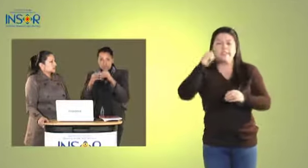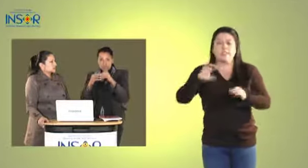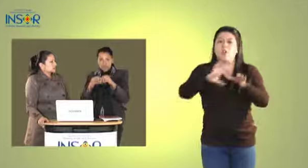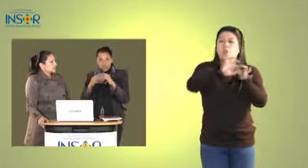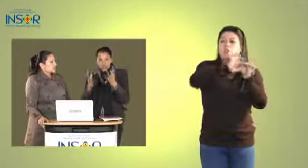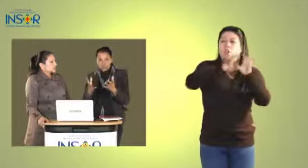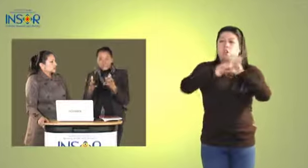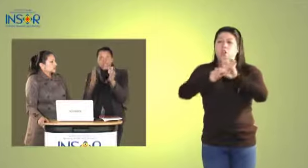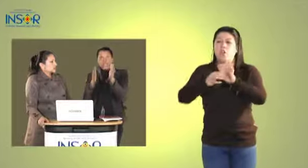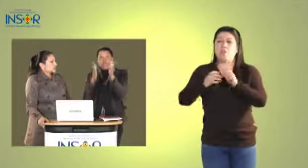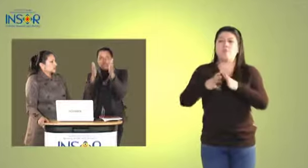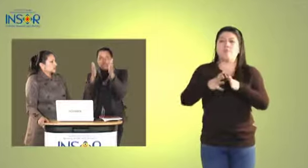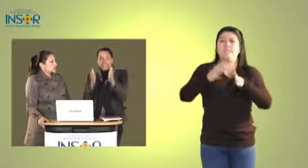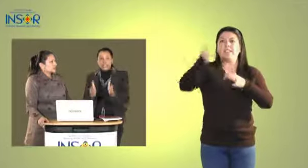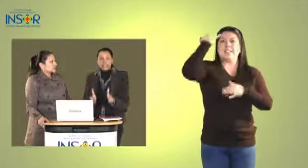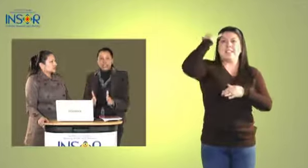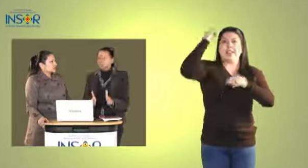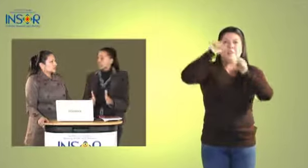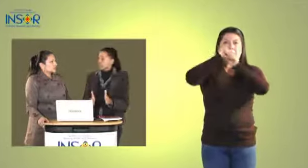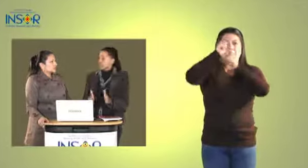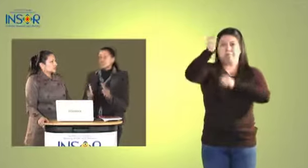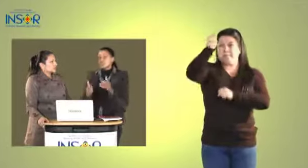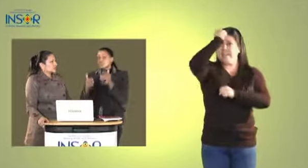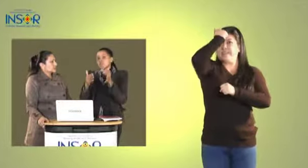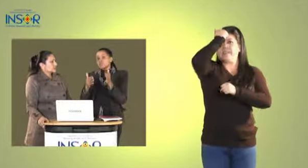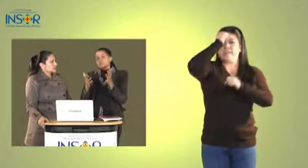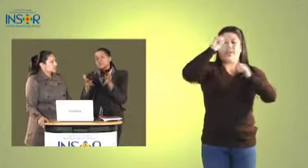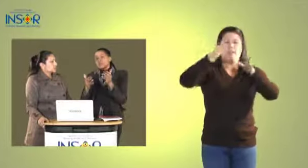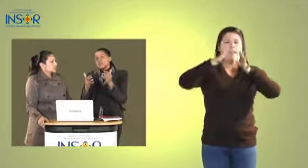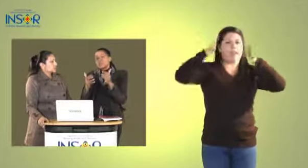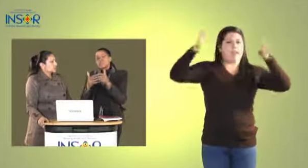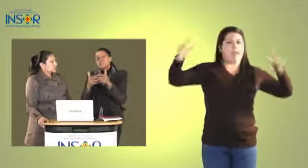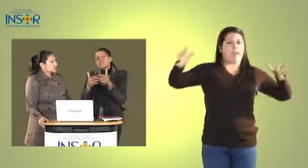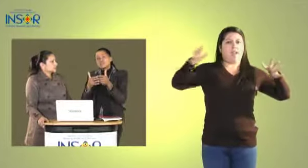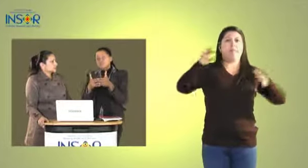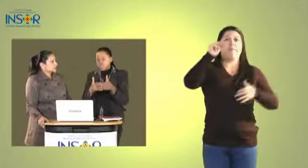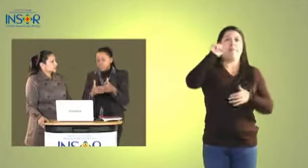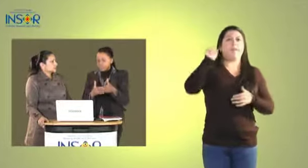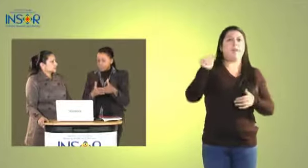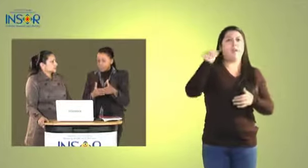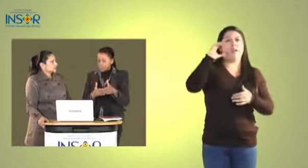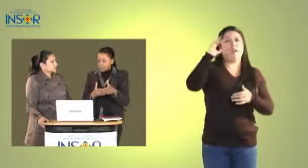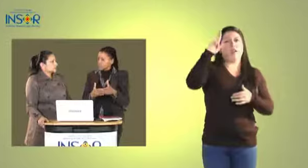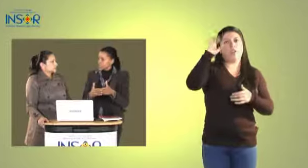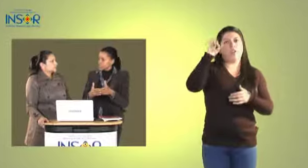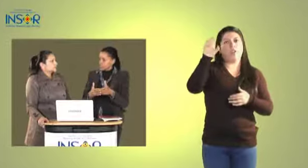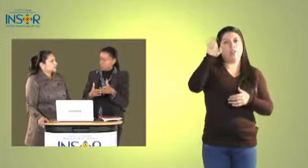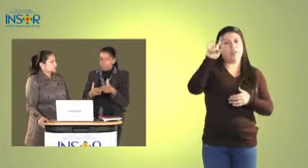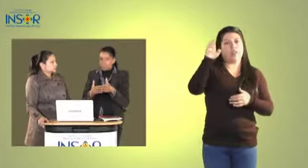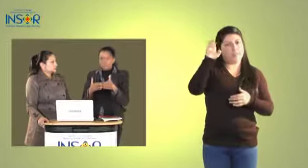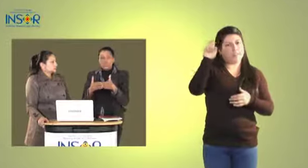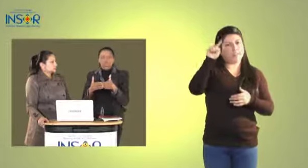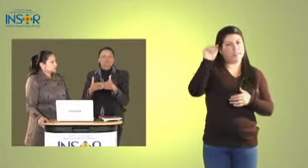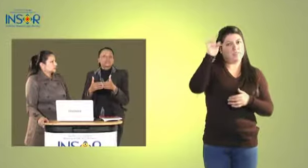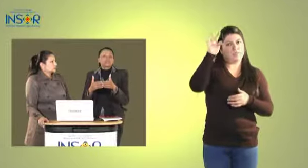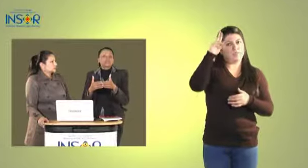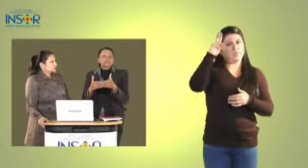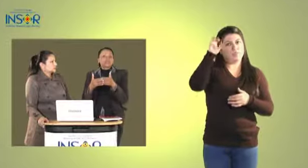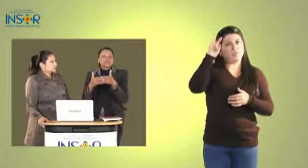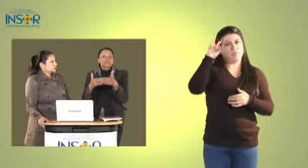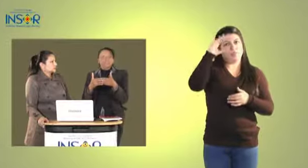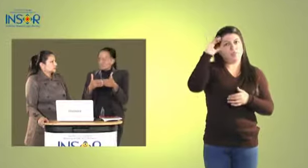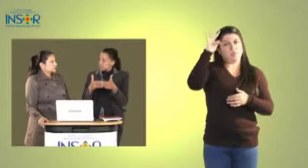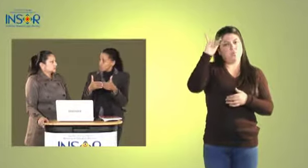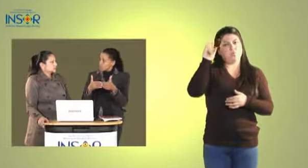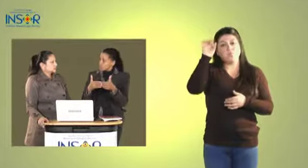una macroestructura que es, hay una idea global y que luego empieza a conocer la estructura de ese texto, lo que llamamos superestructura, que un texto